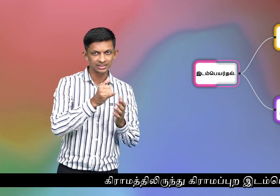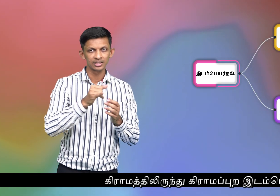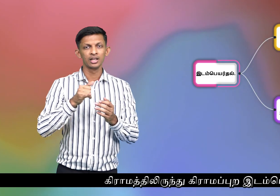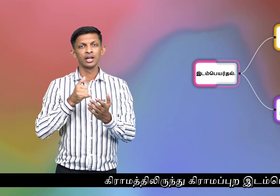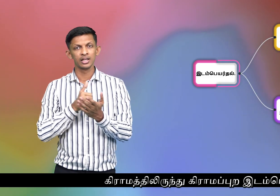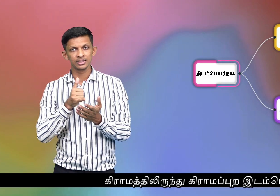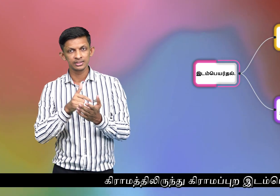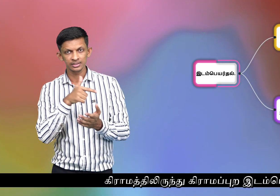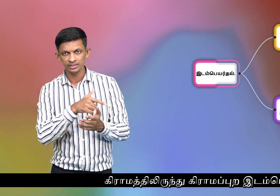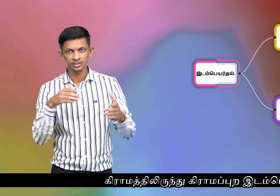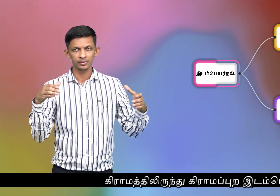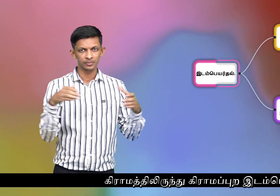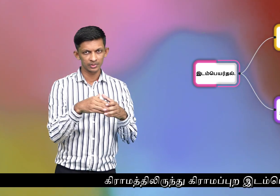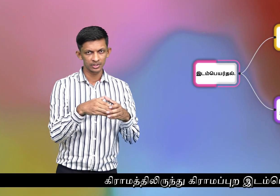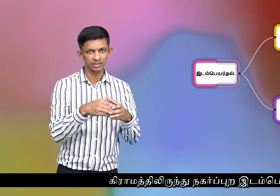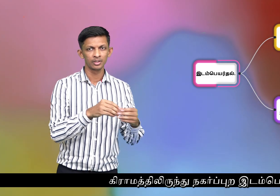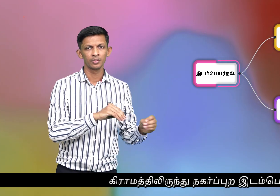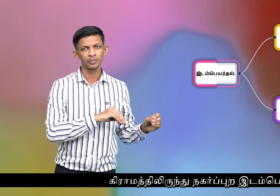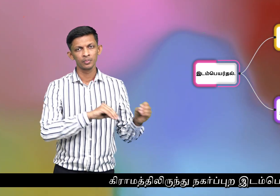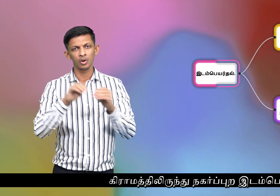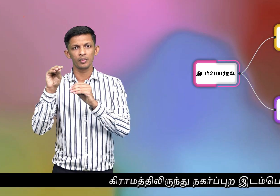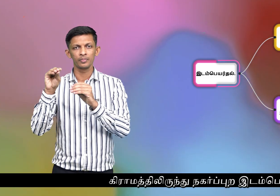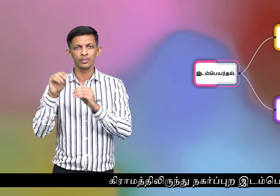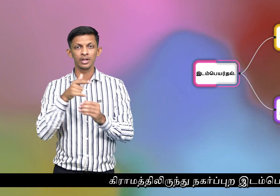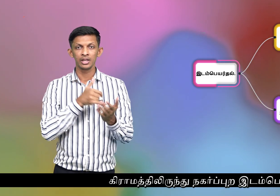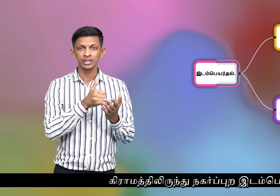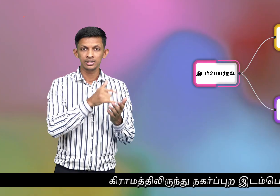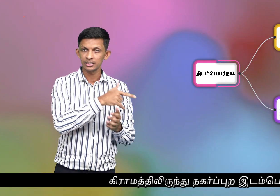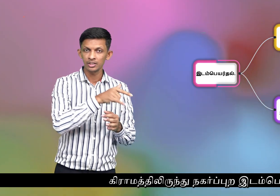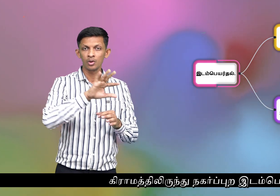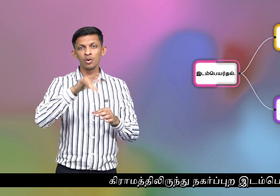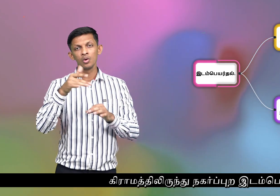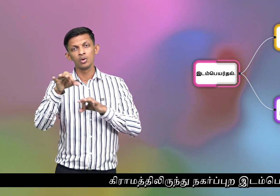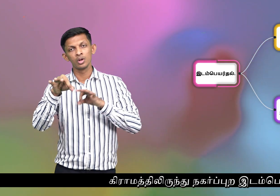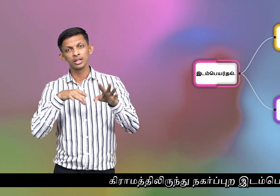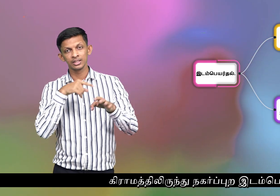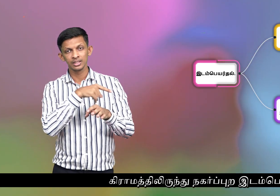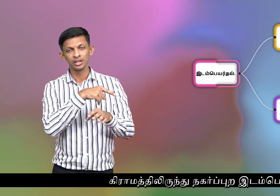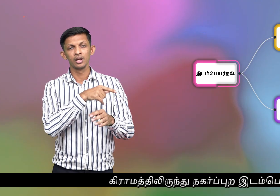கிராமத்திலிருந்து கிராமப்புற இடம்பெயர்வு, கிராமத்திலிருந்து நகர்ப்புற இடம்பெயர்வு.